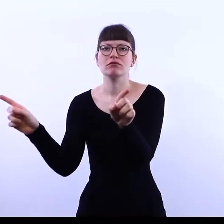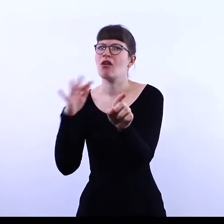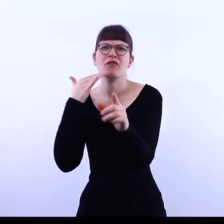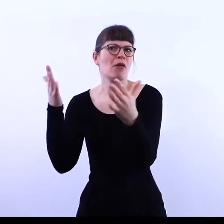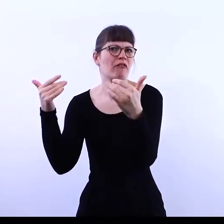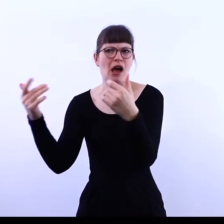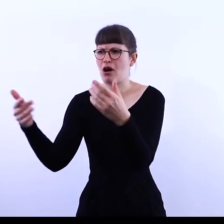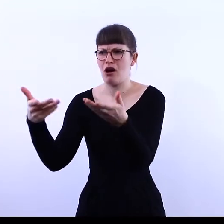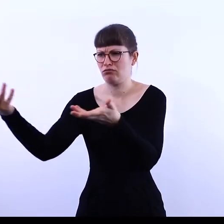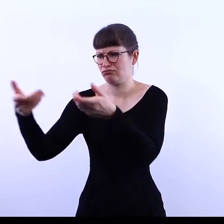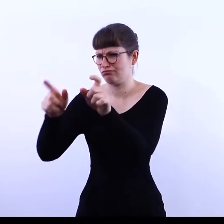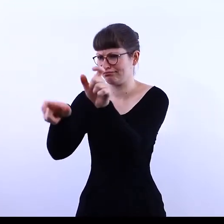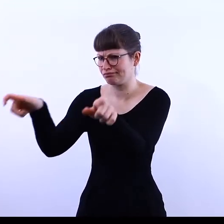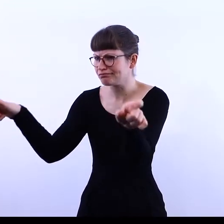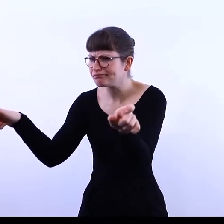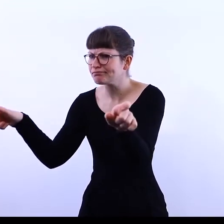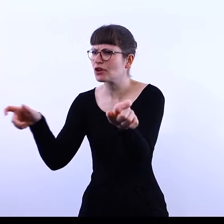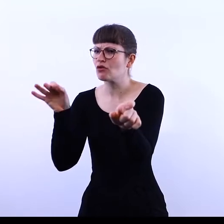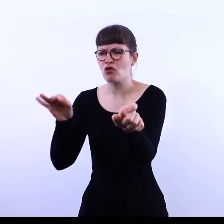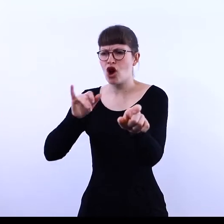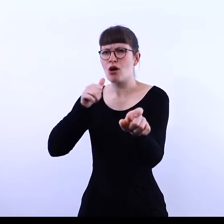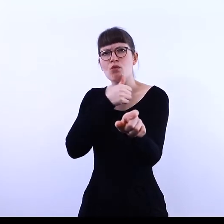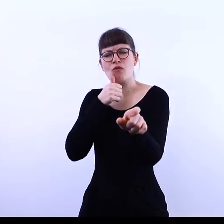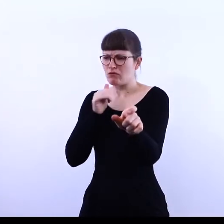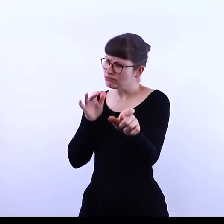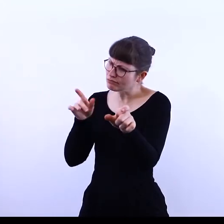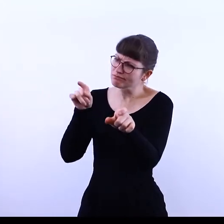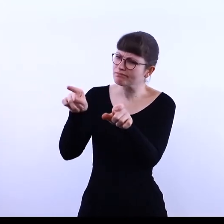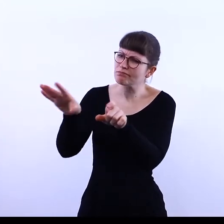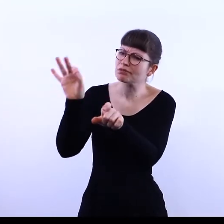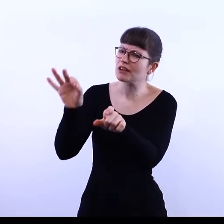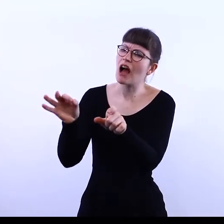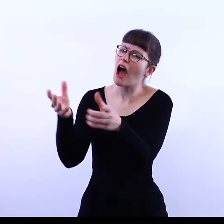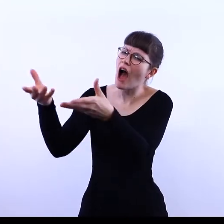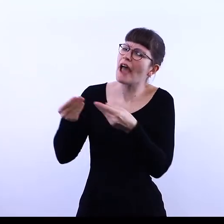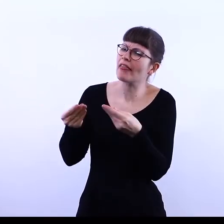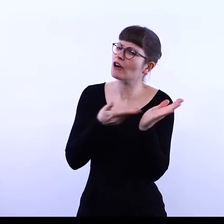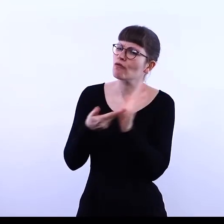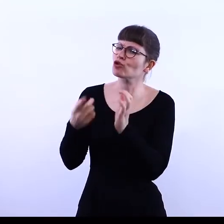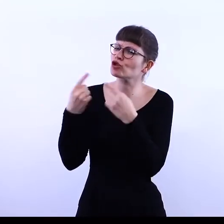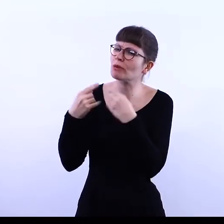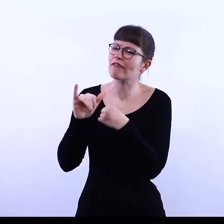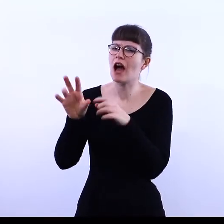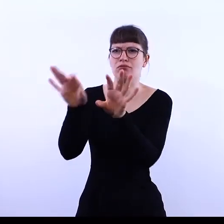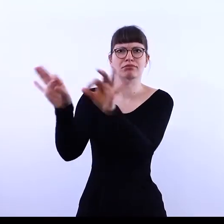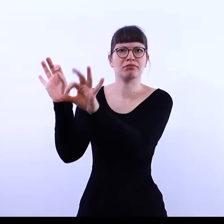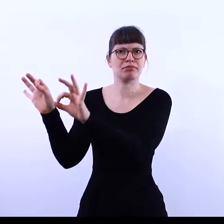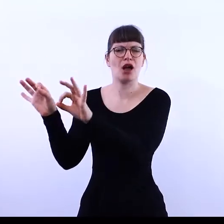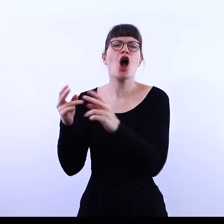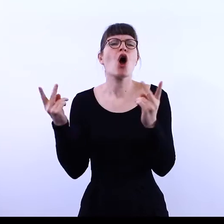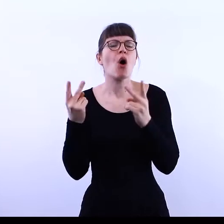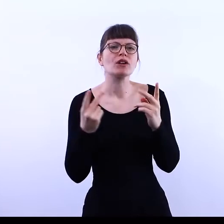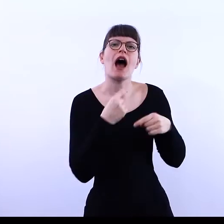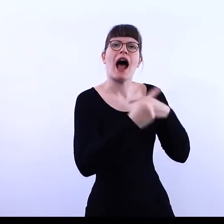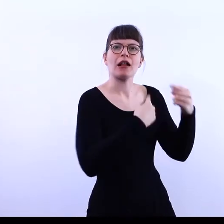Bewerberinnen und Bewerbern für einen Job zum Vorstellungsgespräch eingeladen wird. Oder ob das die algorithmische Preisgestaltung